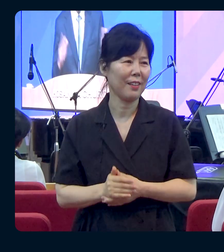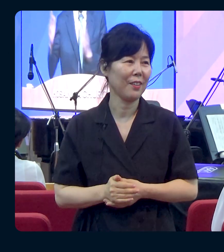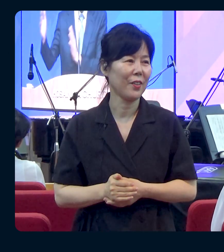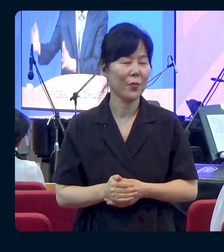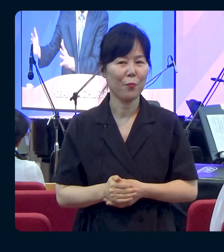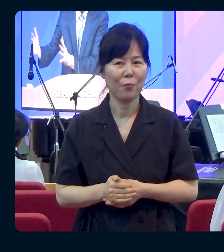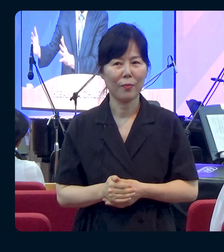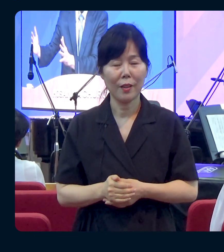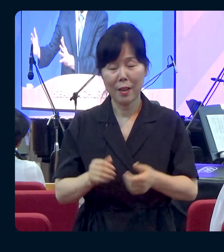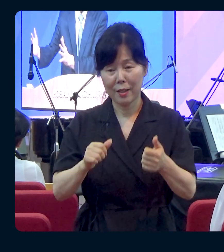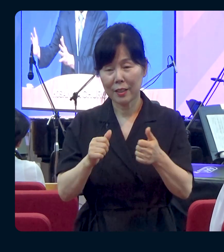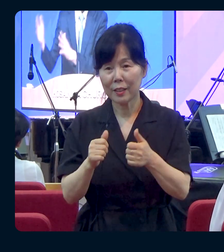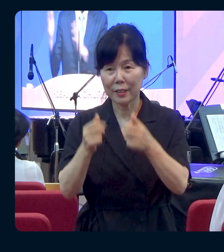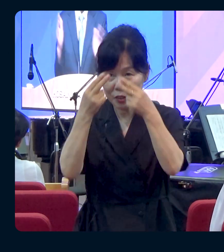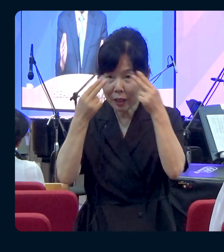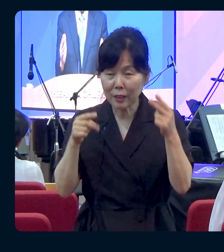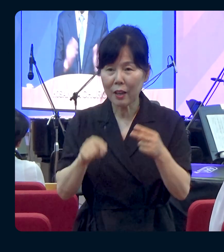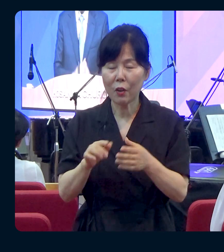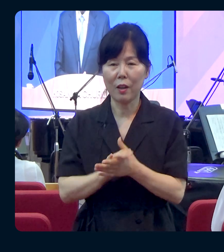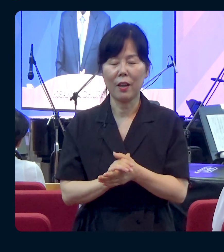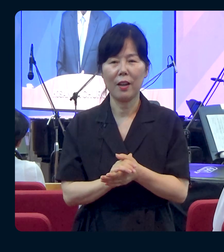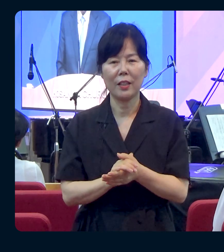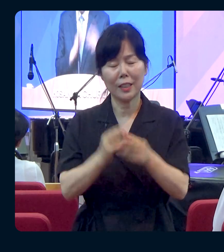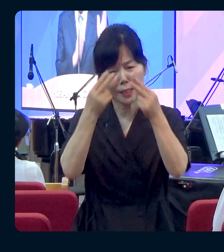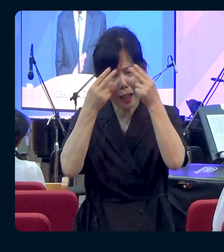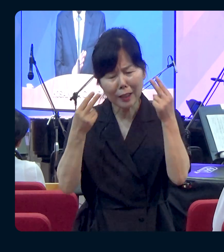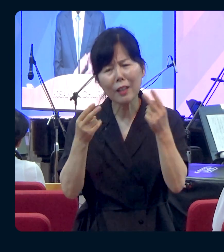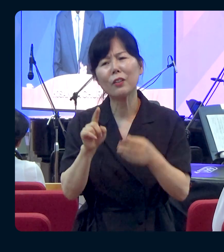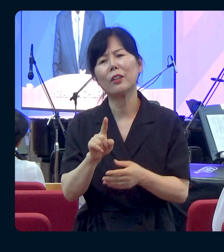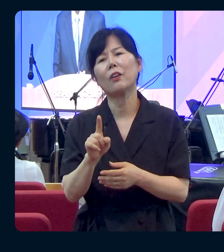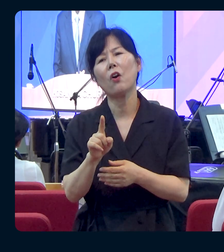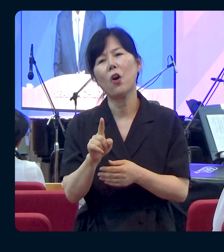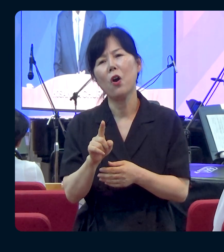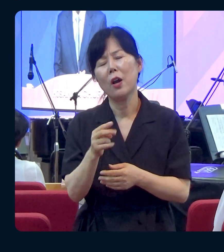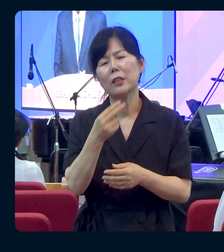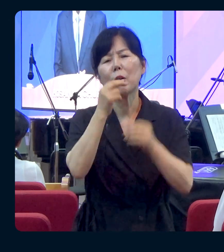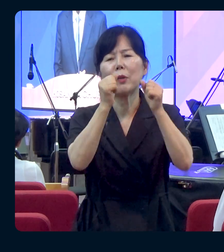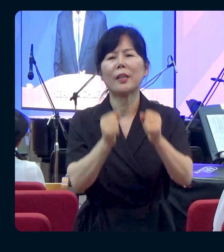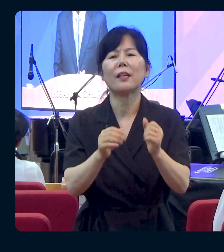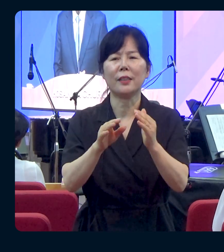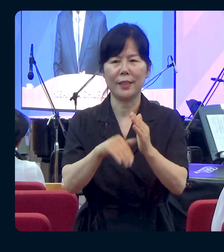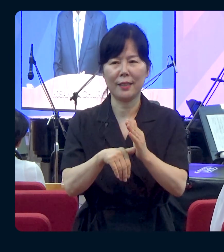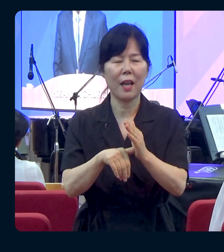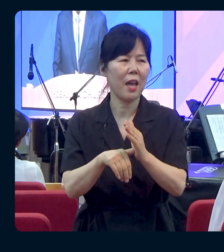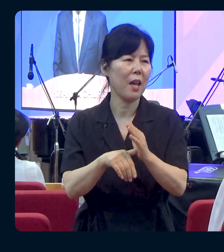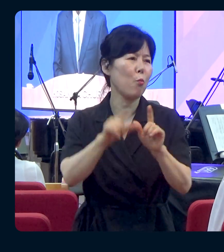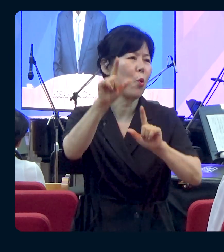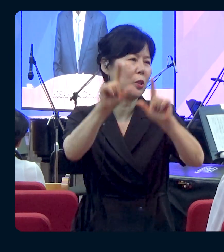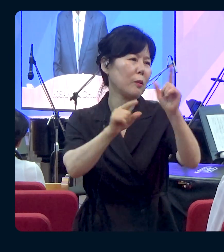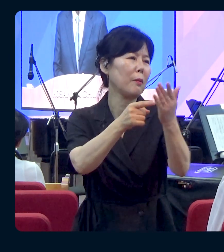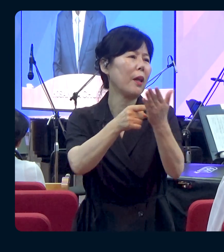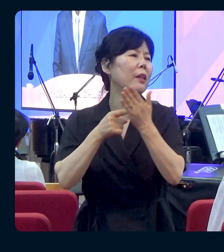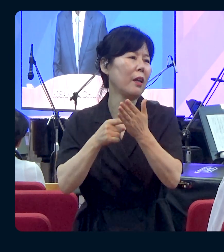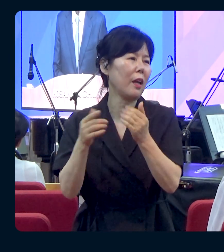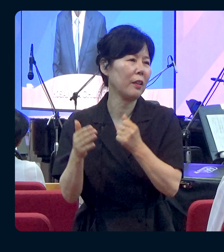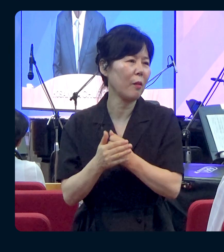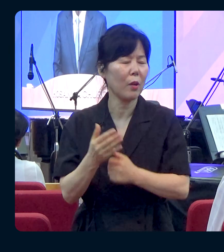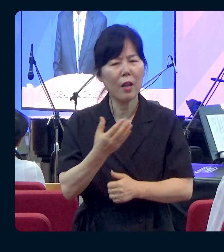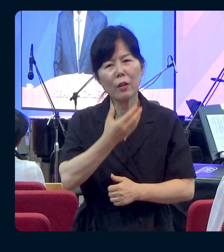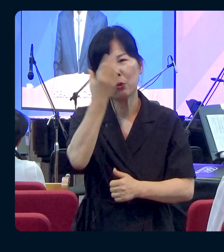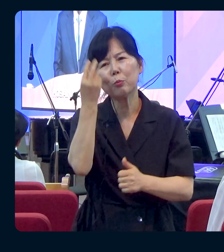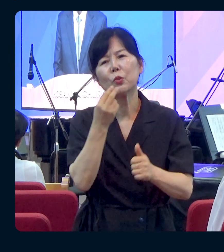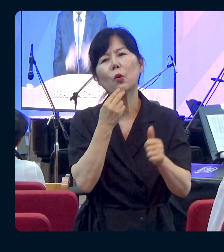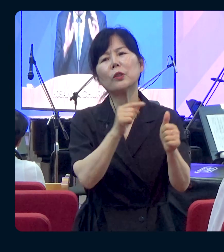이 장래를 그가 살아온 시간의 반영이라고 한다면 이것은 정확히 말하면 요셉의 장래다라고 말할